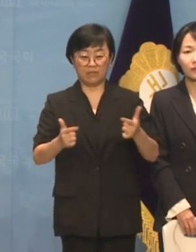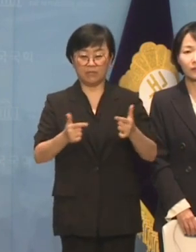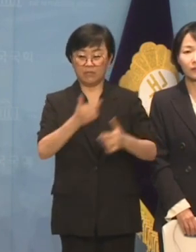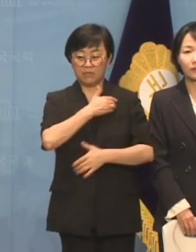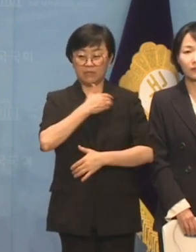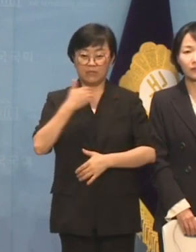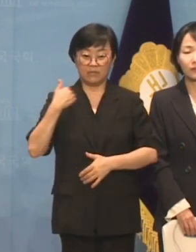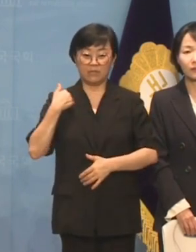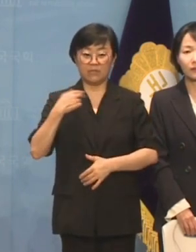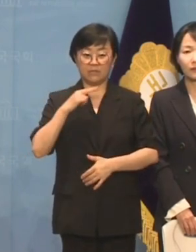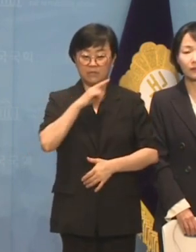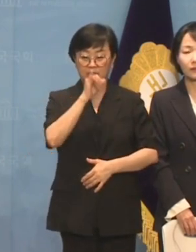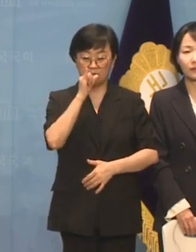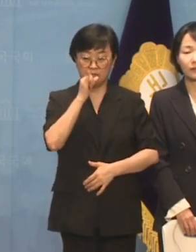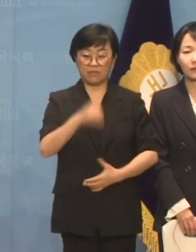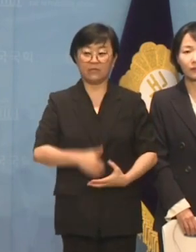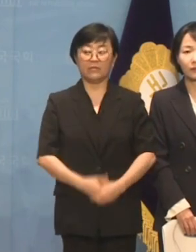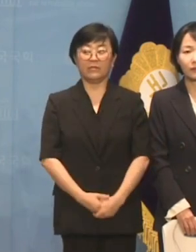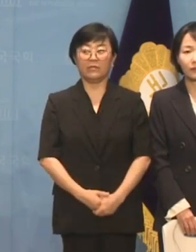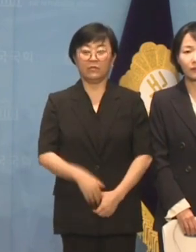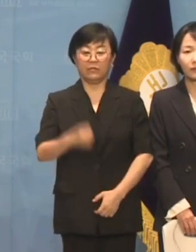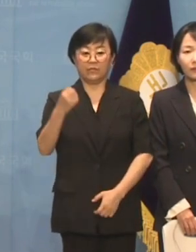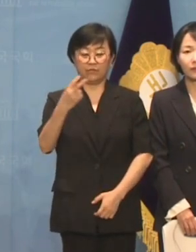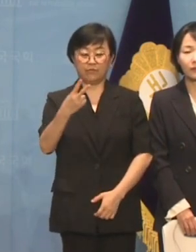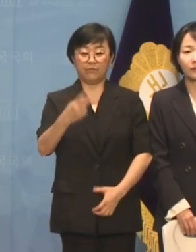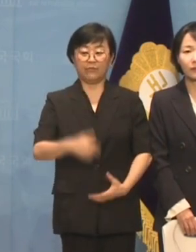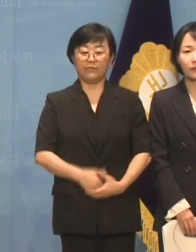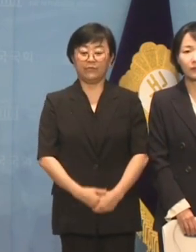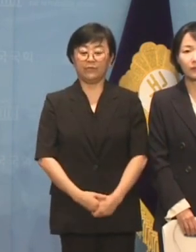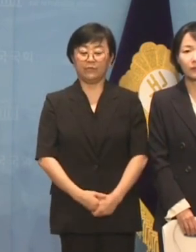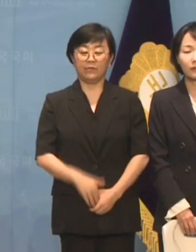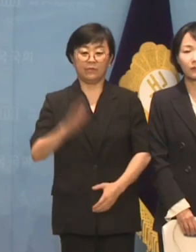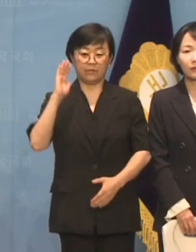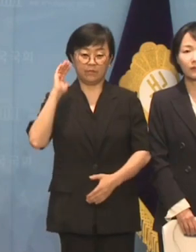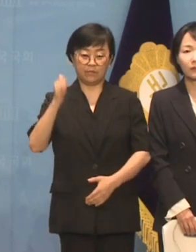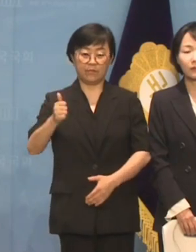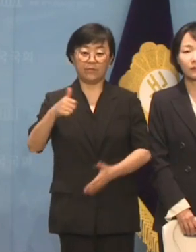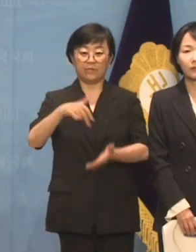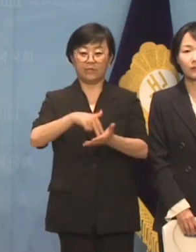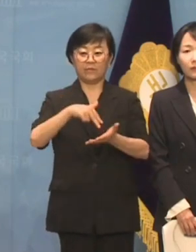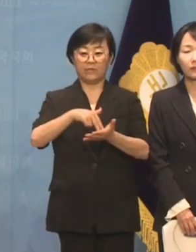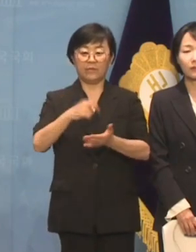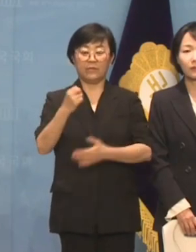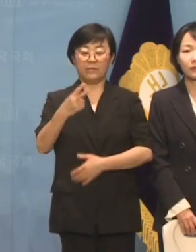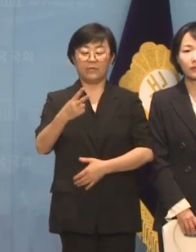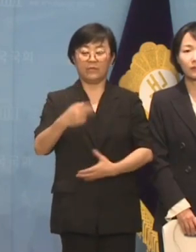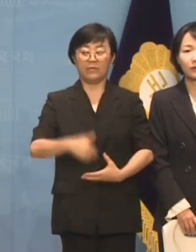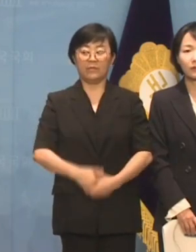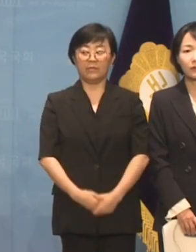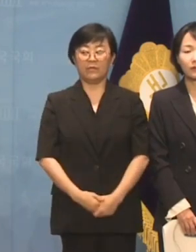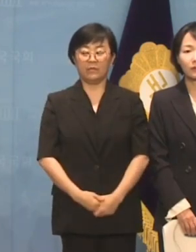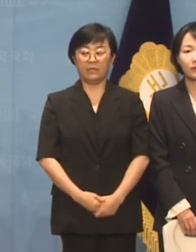걸 충분히 의심할 만하기도 하고 또 한편에서는 대통령으로서 그리고 또